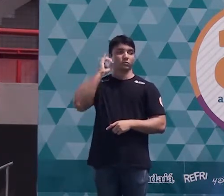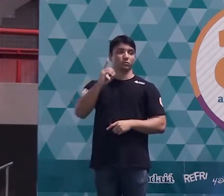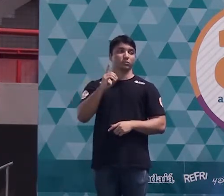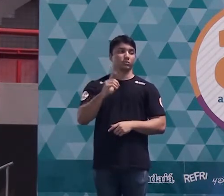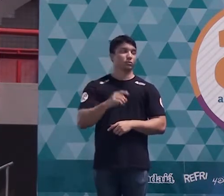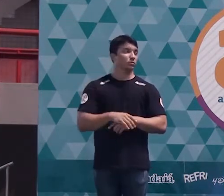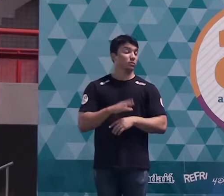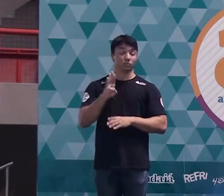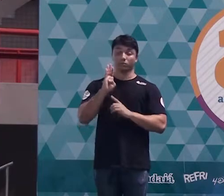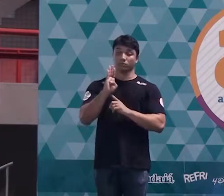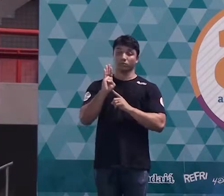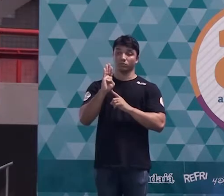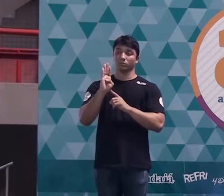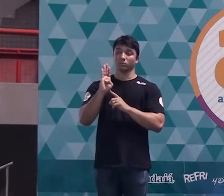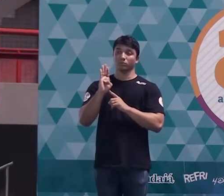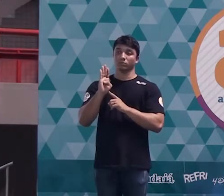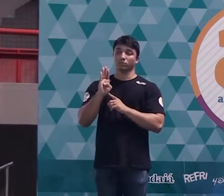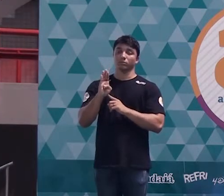de bola.